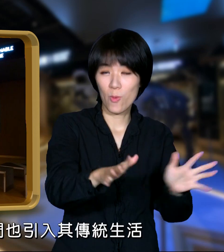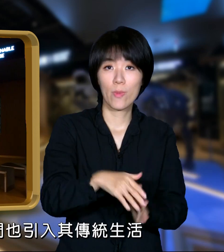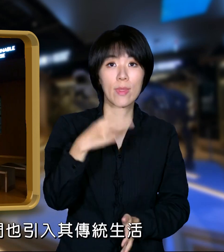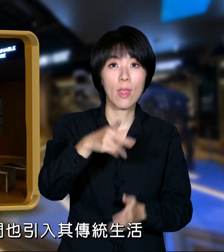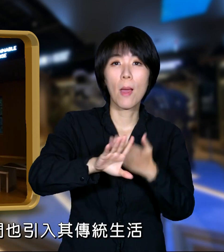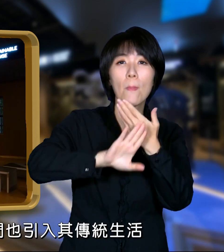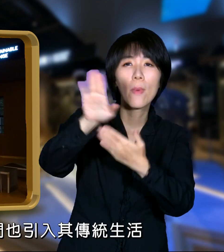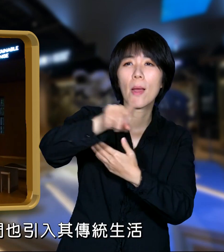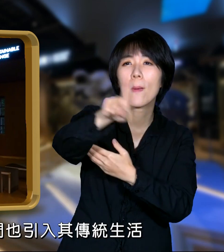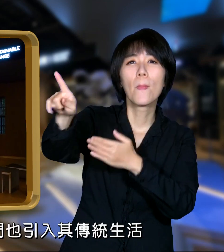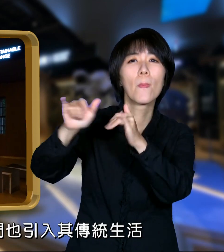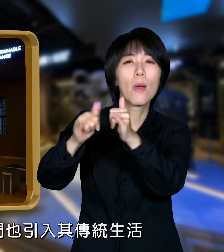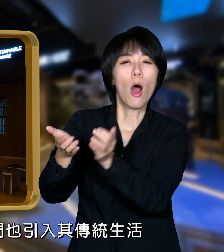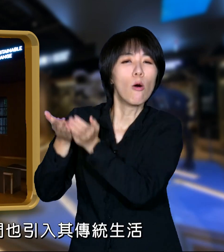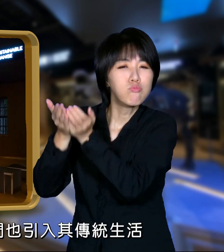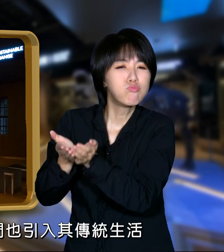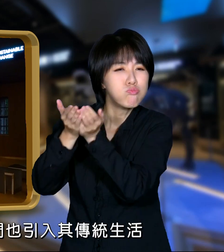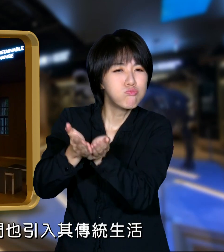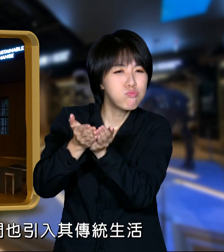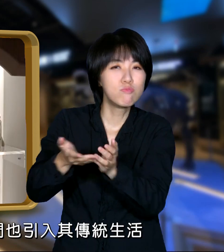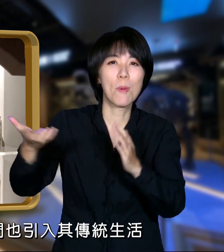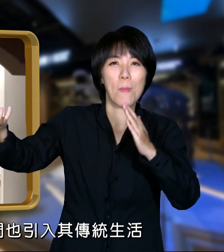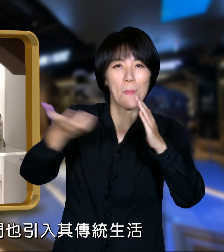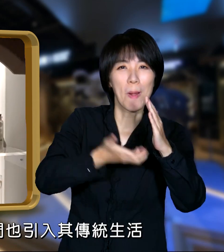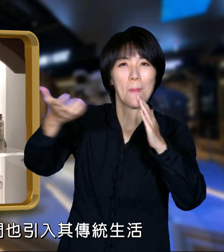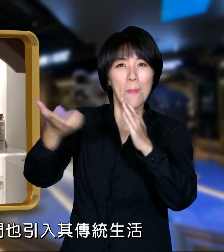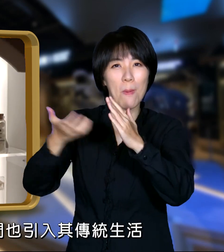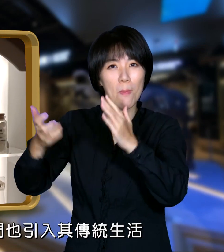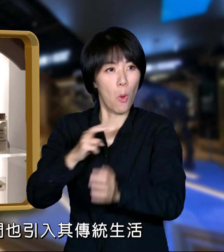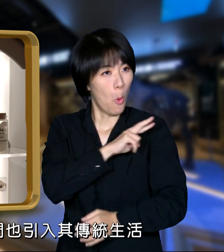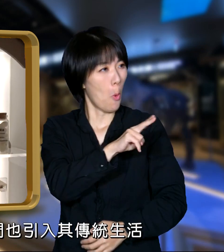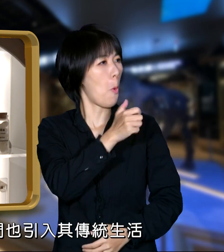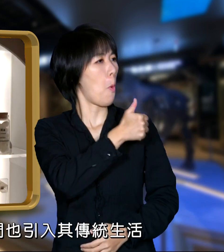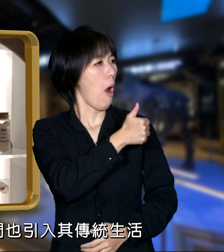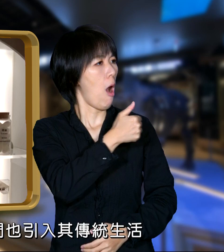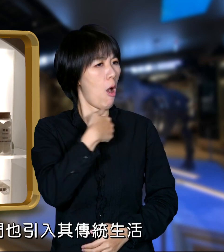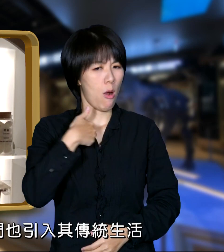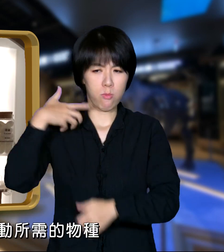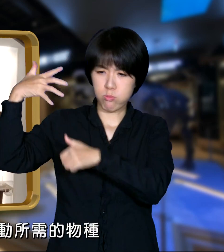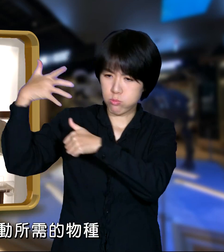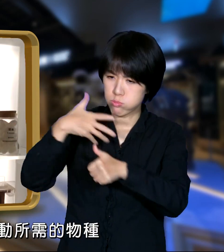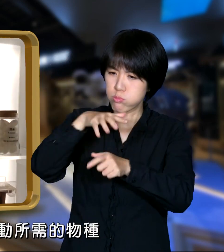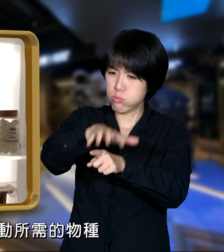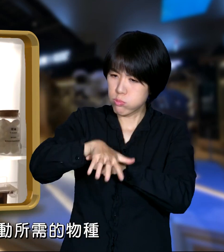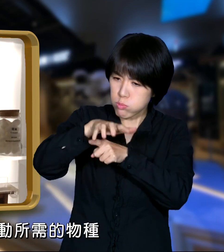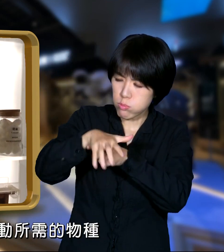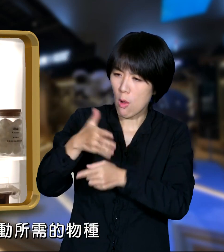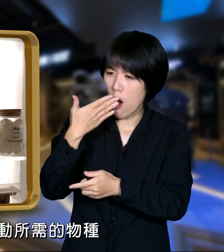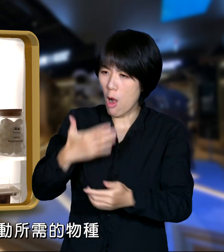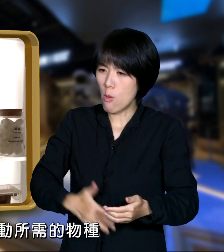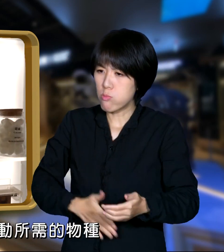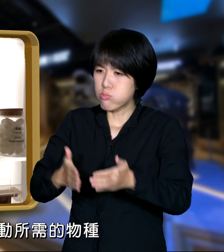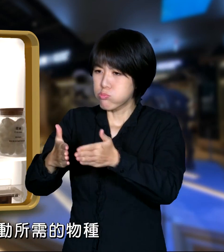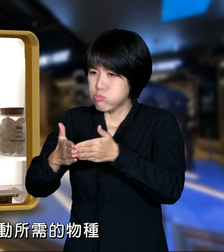先来后到的人们也引入其传统生活与经济活动所需的物